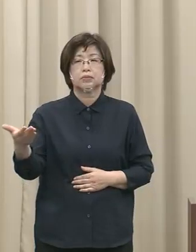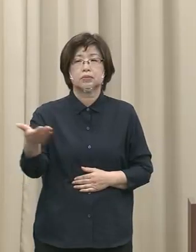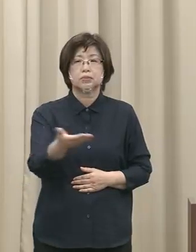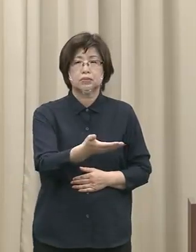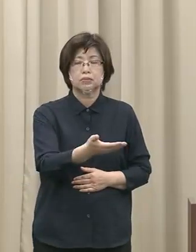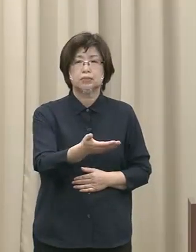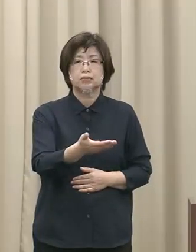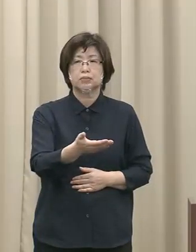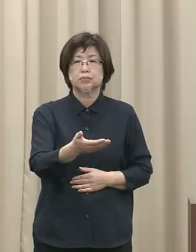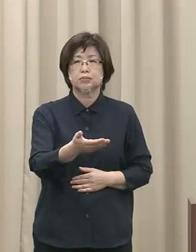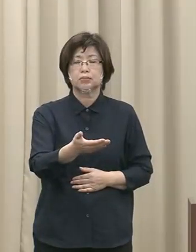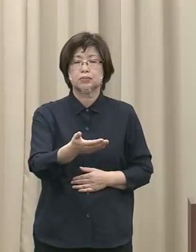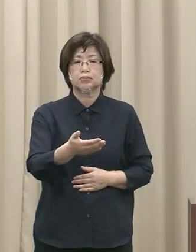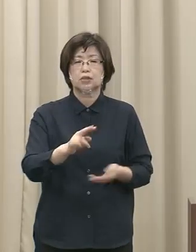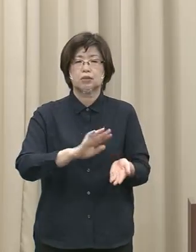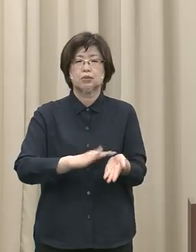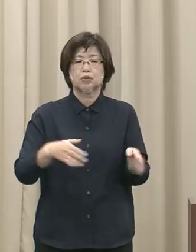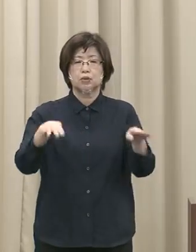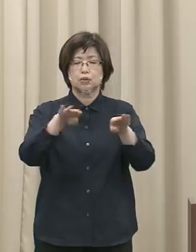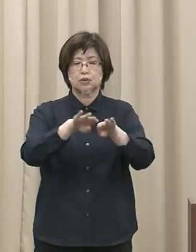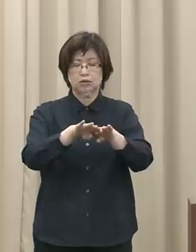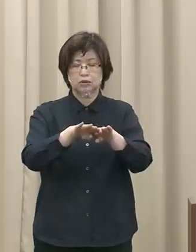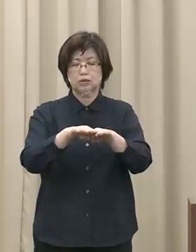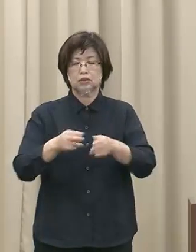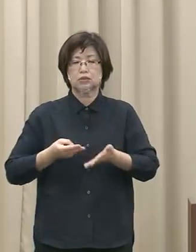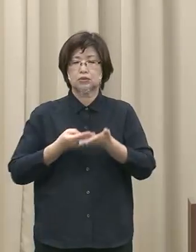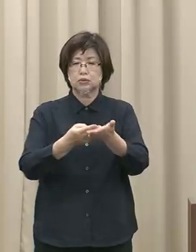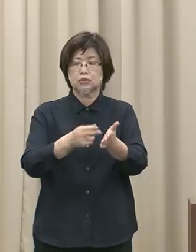入ったときは軽症で入ってますけど、